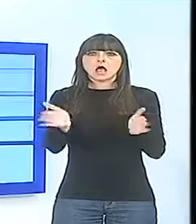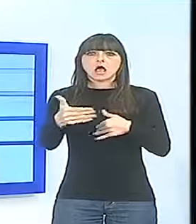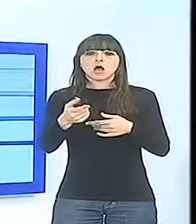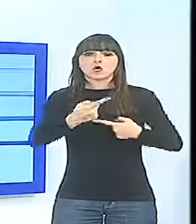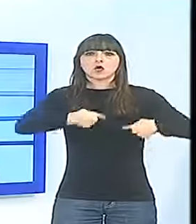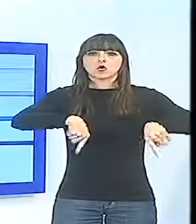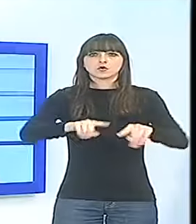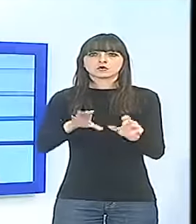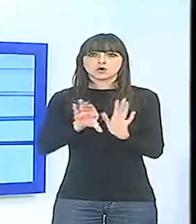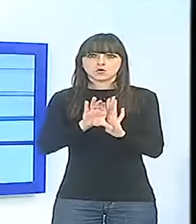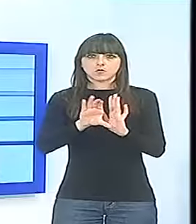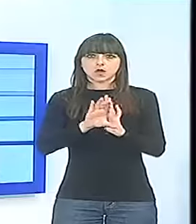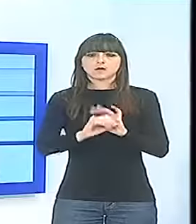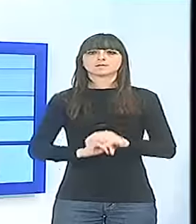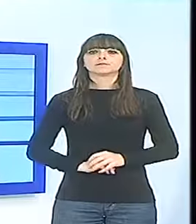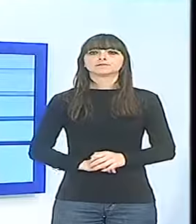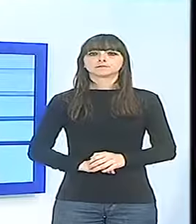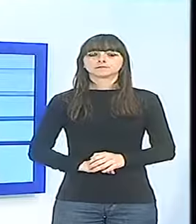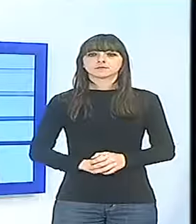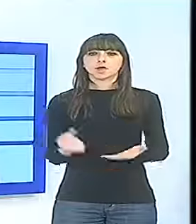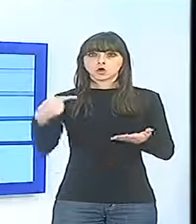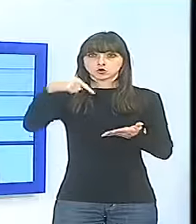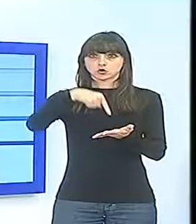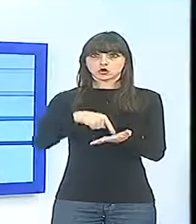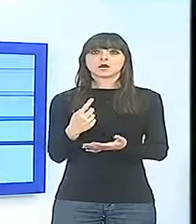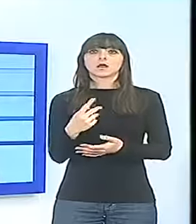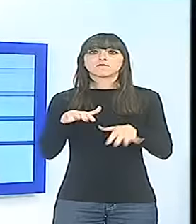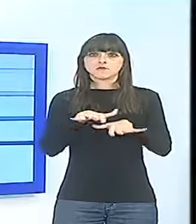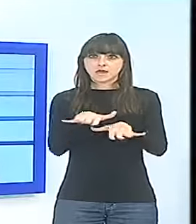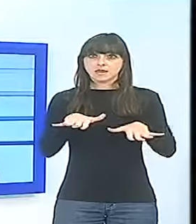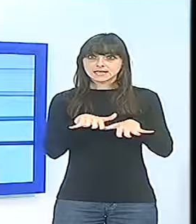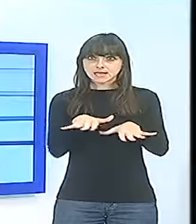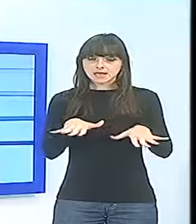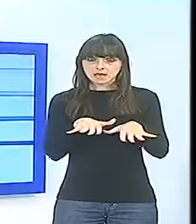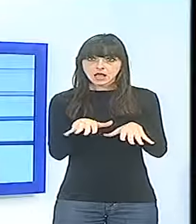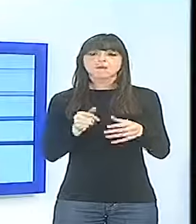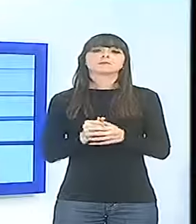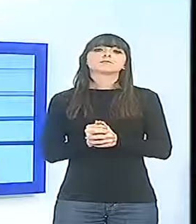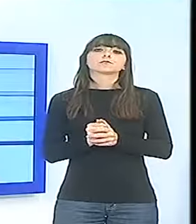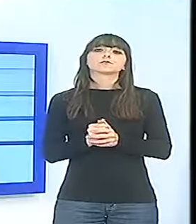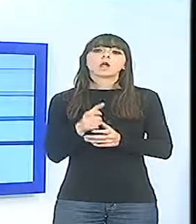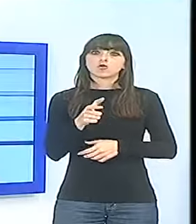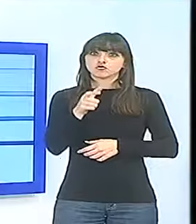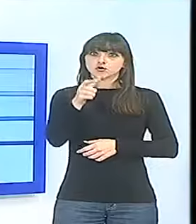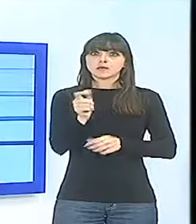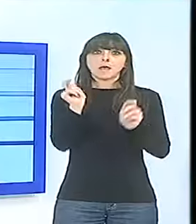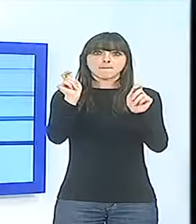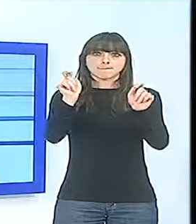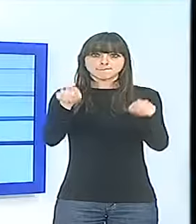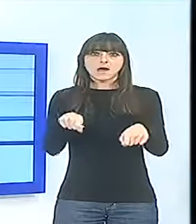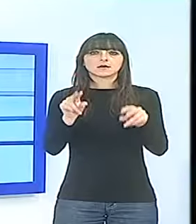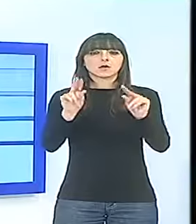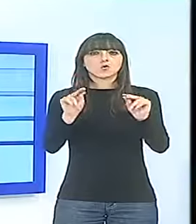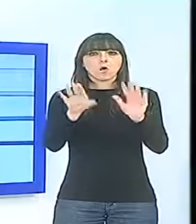Consiglio Comunale. E torniamo di nuovo in Versilia perché da giovedì parte una